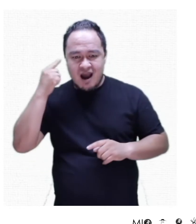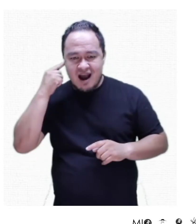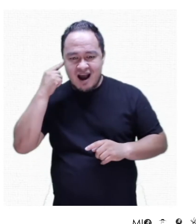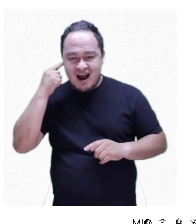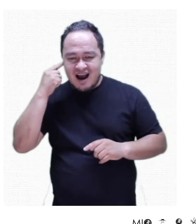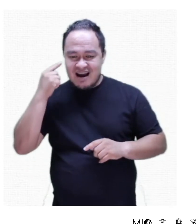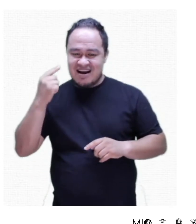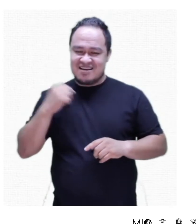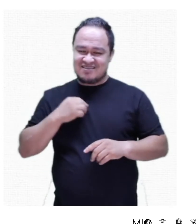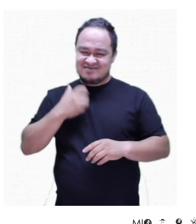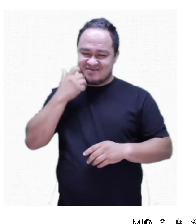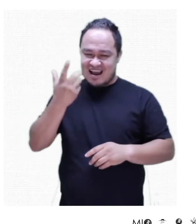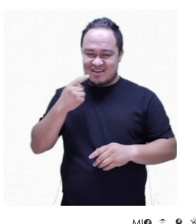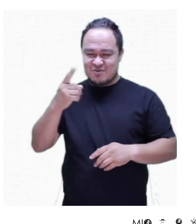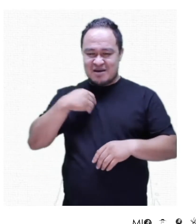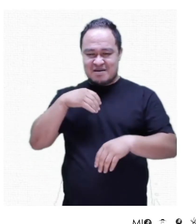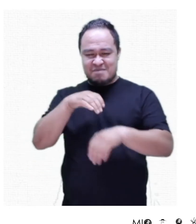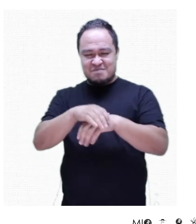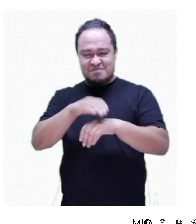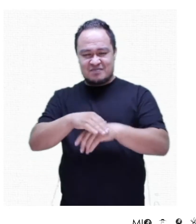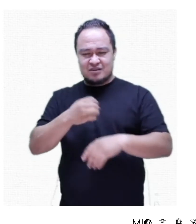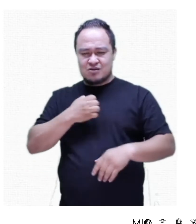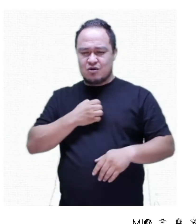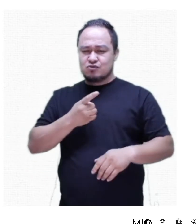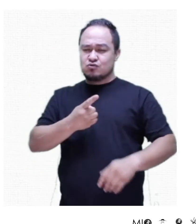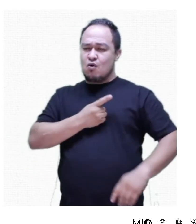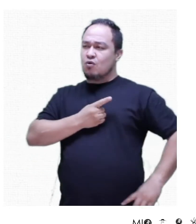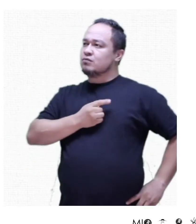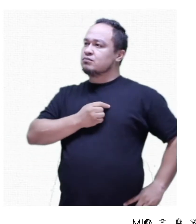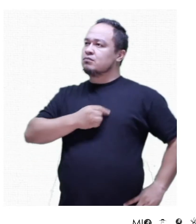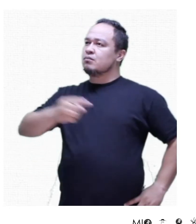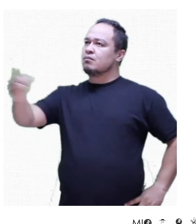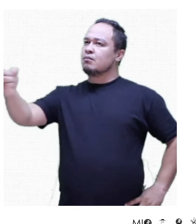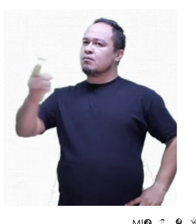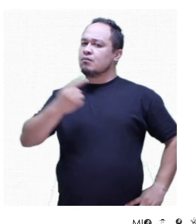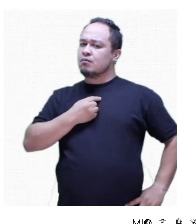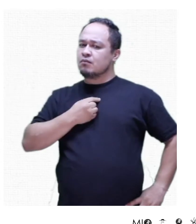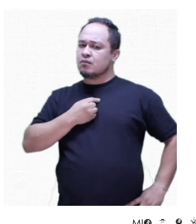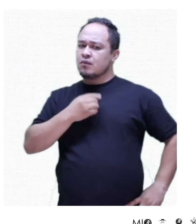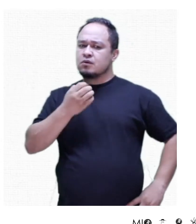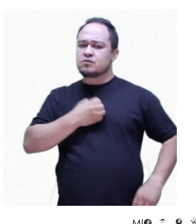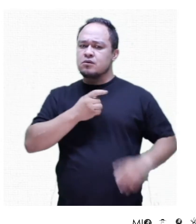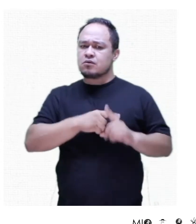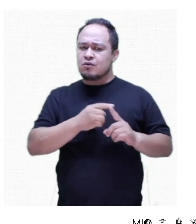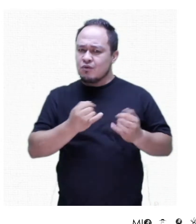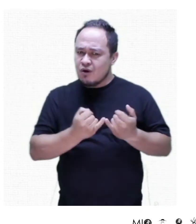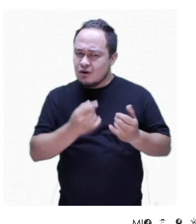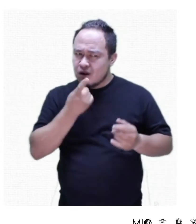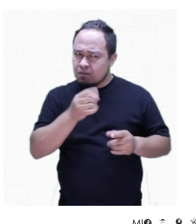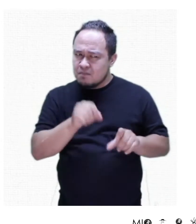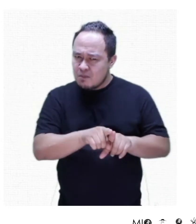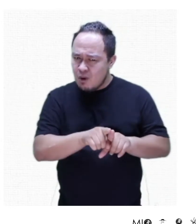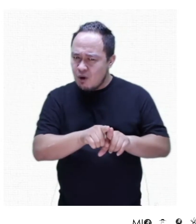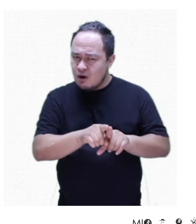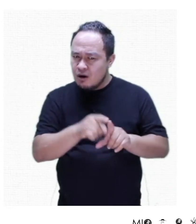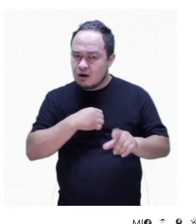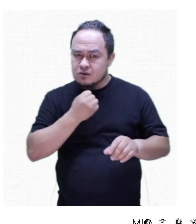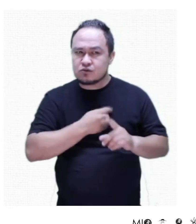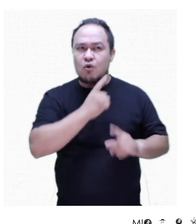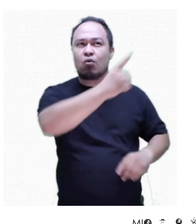¿Quién es usted? «¡Quiero que sean mis amigos! ¡Estoy solo!», lanzó.